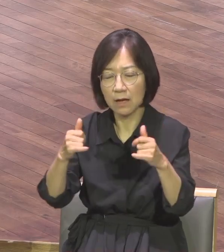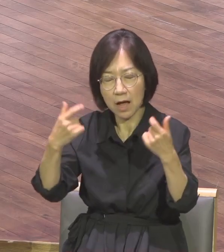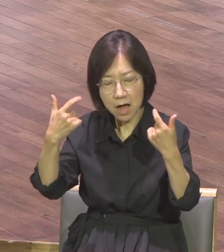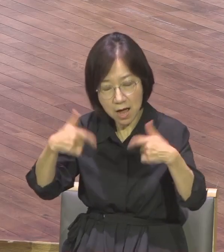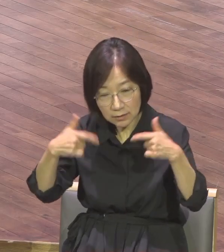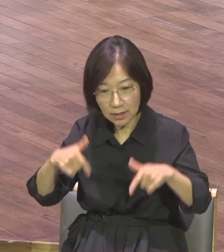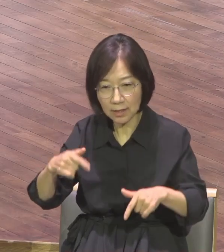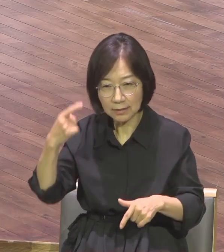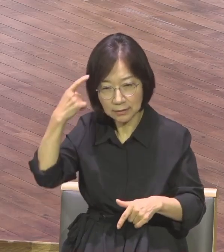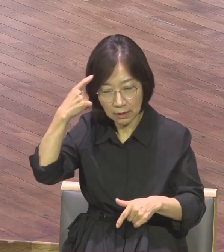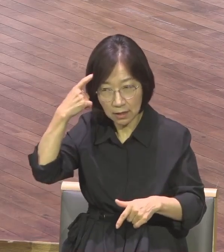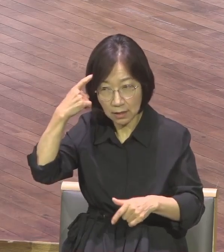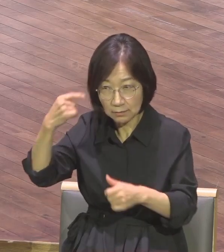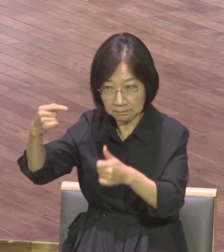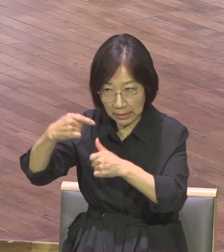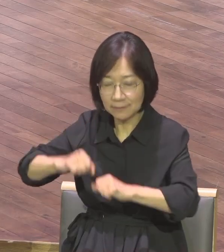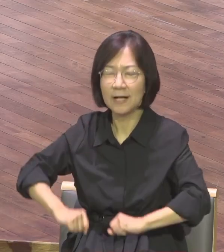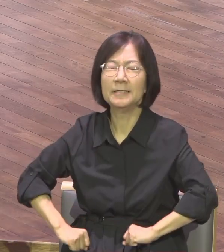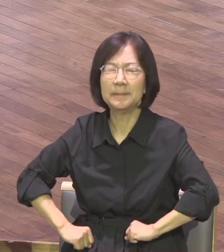적시로 했어.